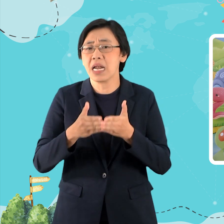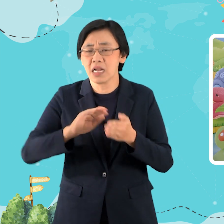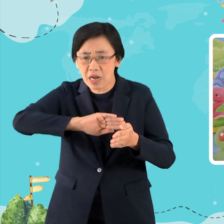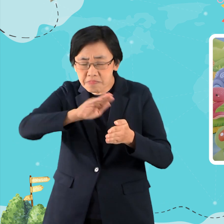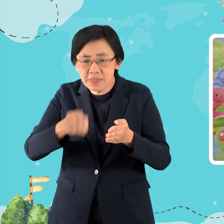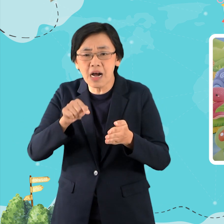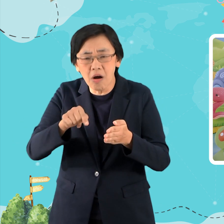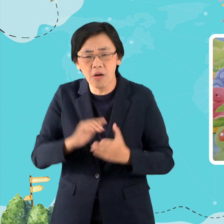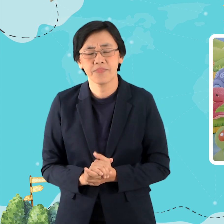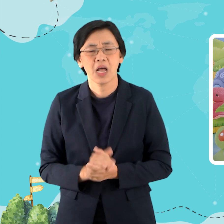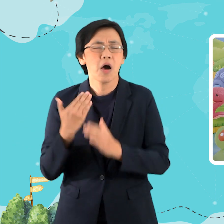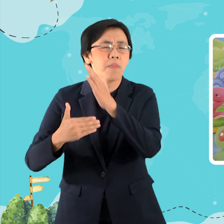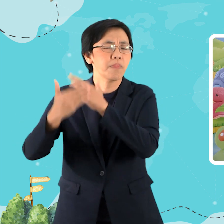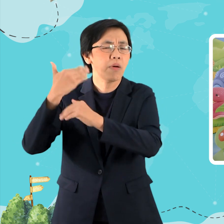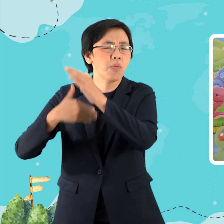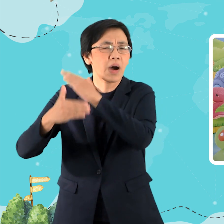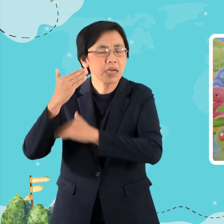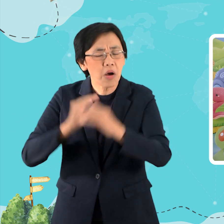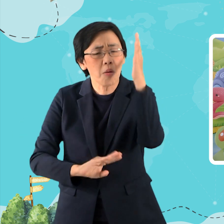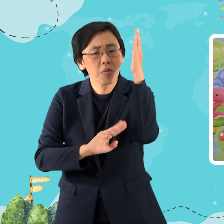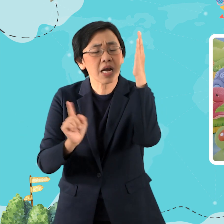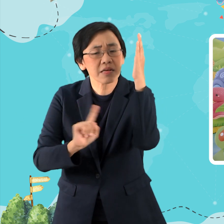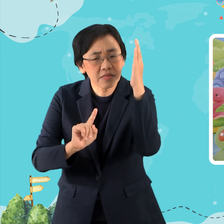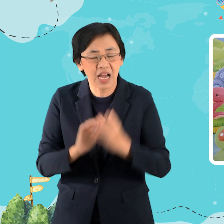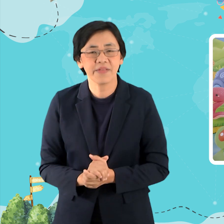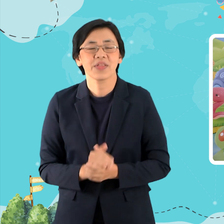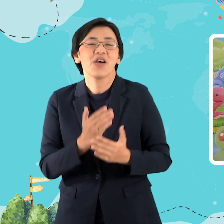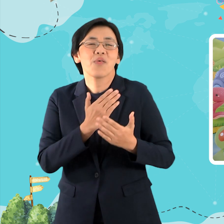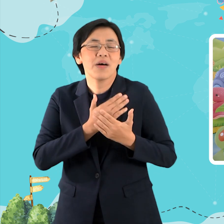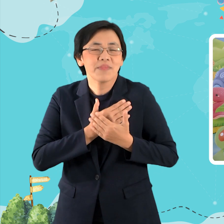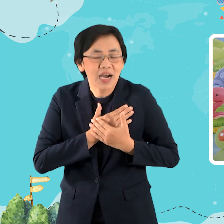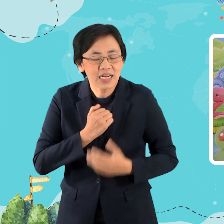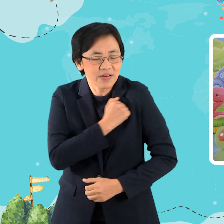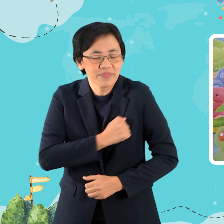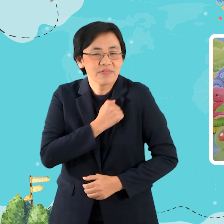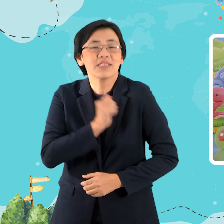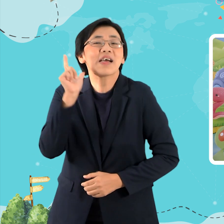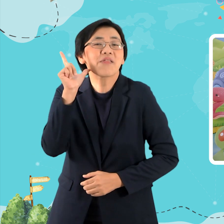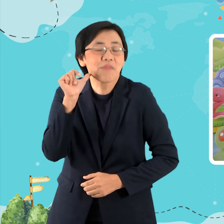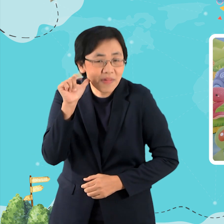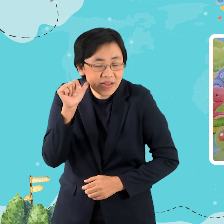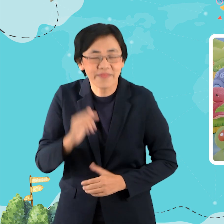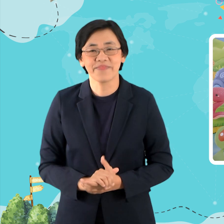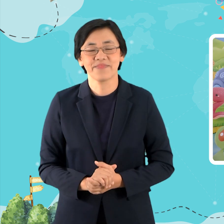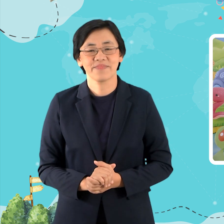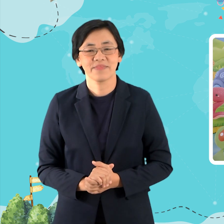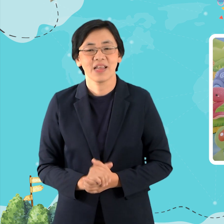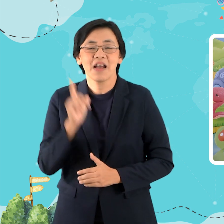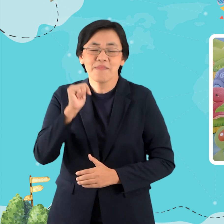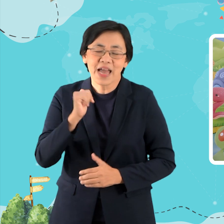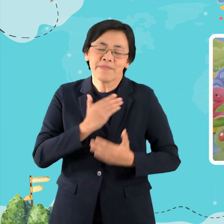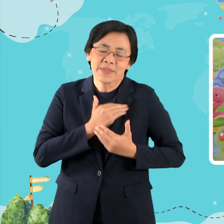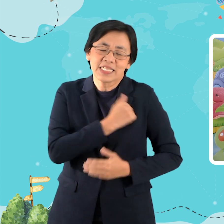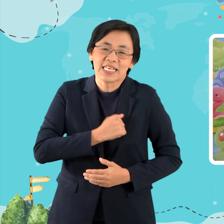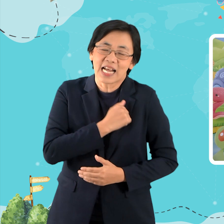เรือสำเภาล่มแห่งบรูไนเนี่ยนะครับก็กำเนิดจากความรักและความเสียใจของแม่ครับหลังจากนั้นนะเ